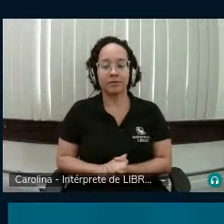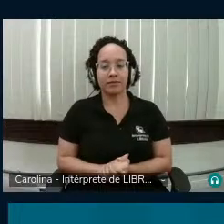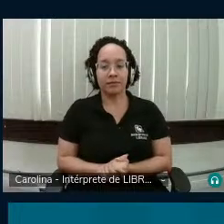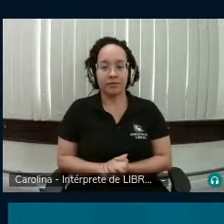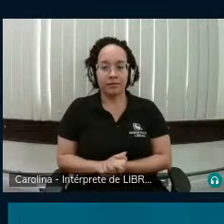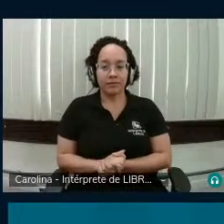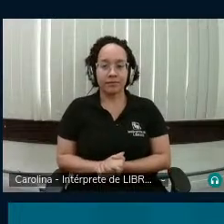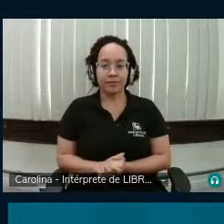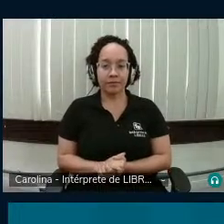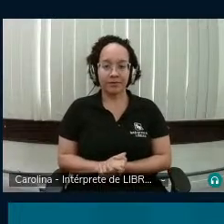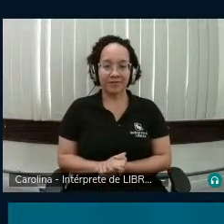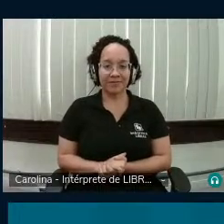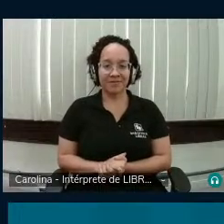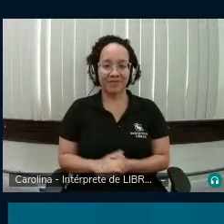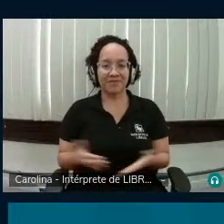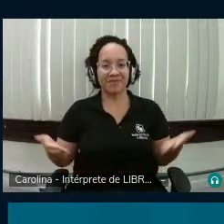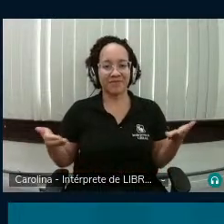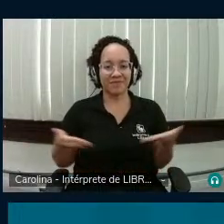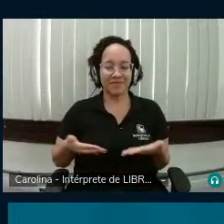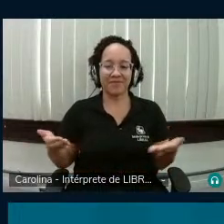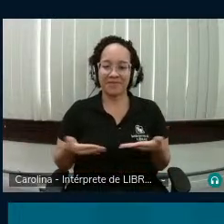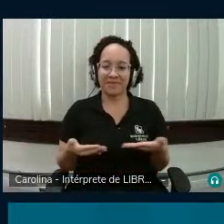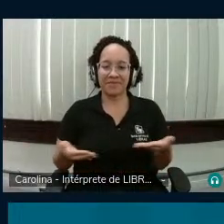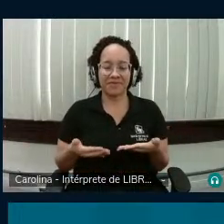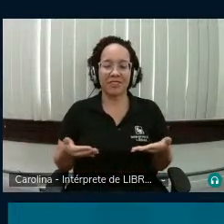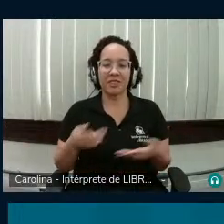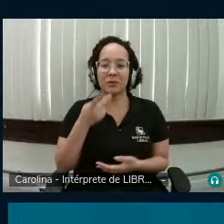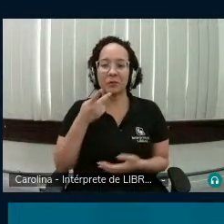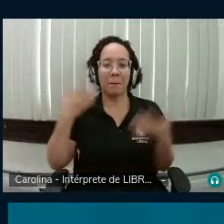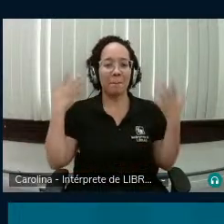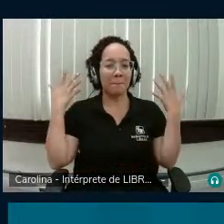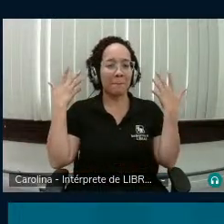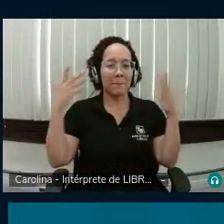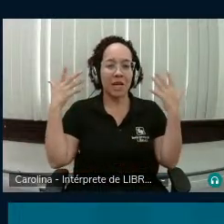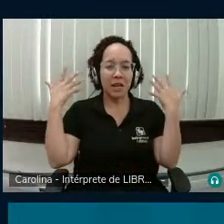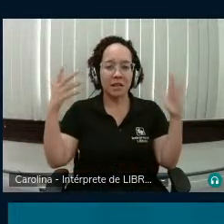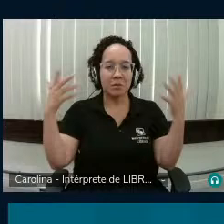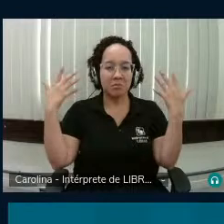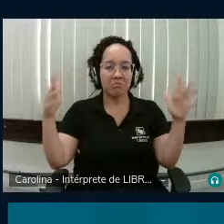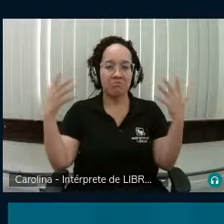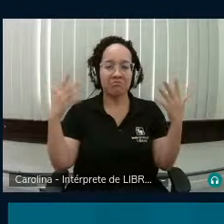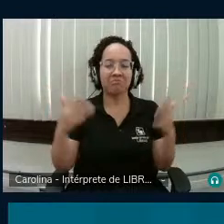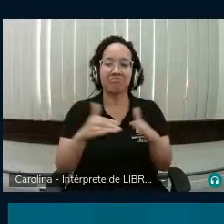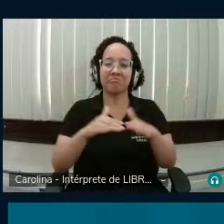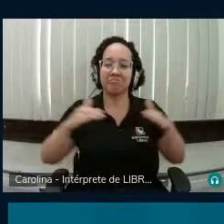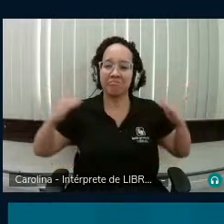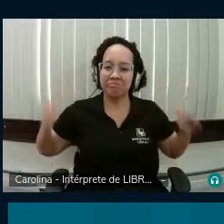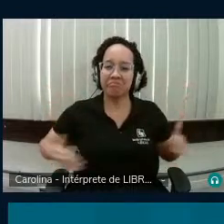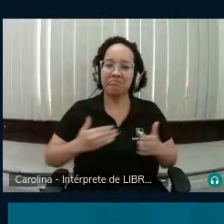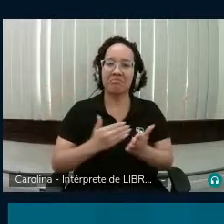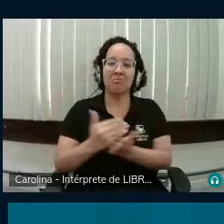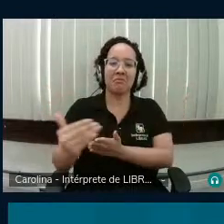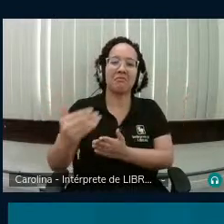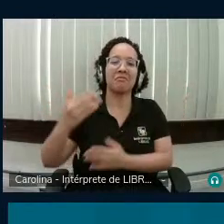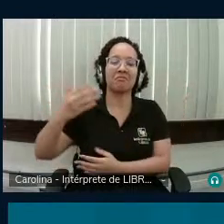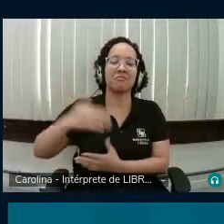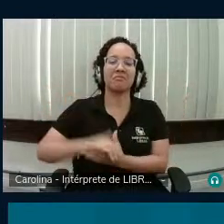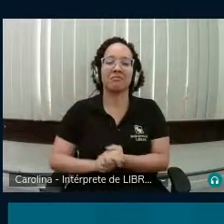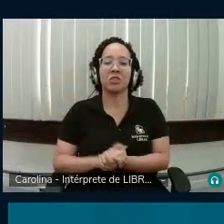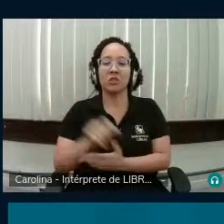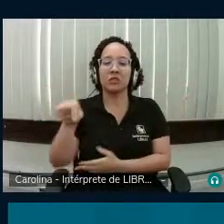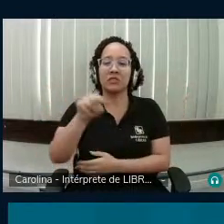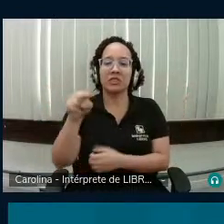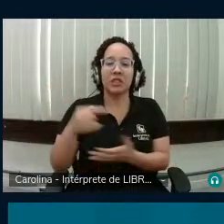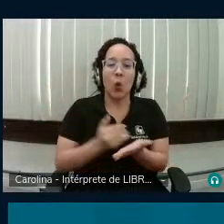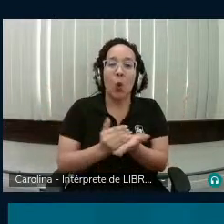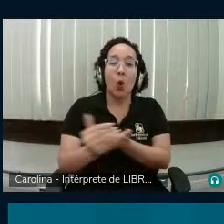eu começo reiterando aí os parabéns, né, que a mesa de abertura fez para quem está ingressando